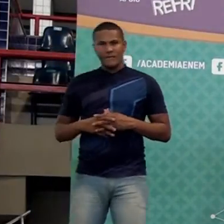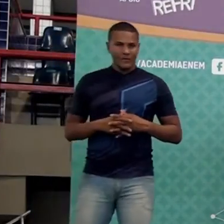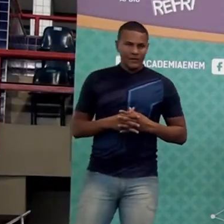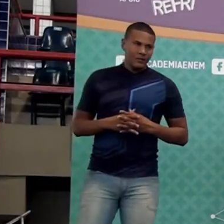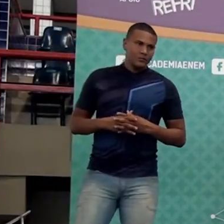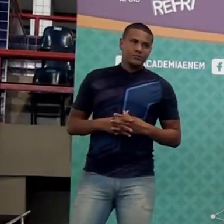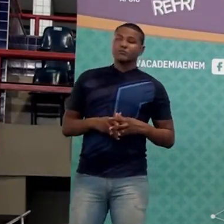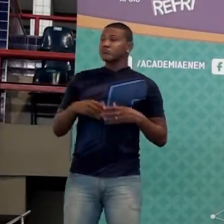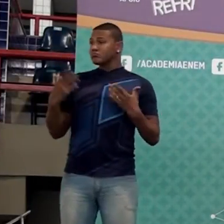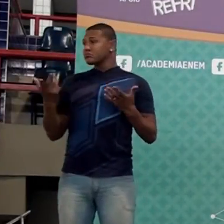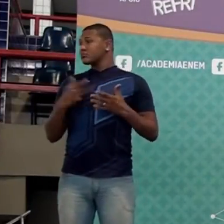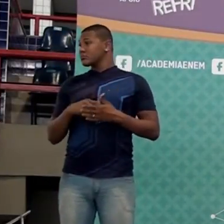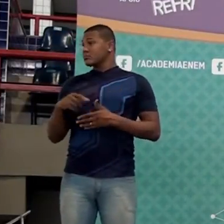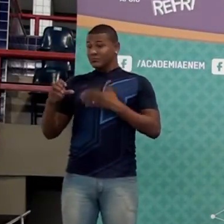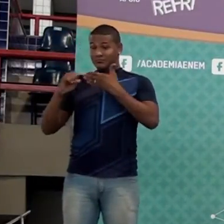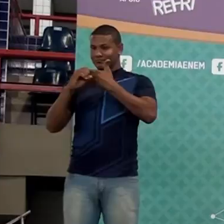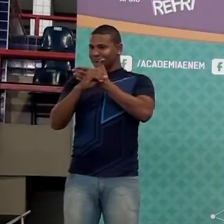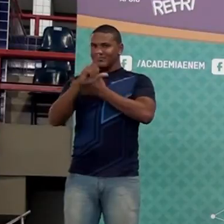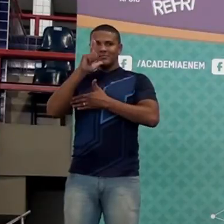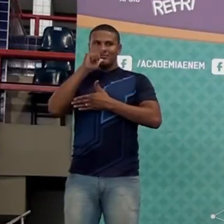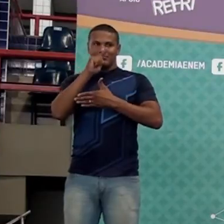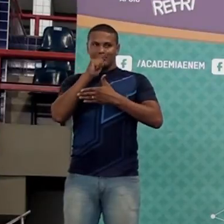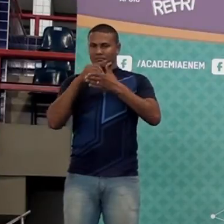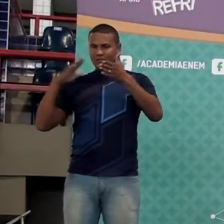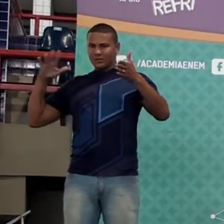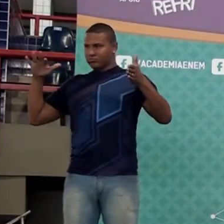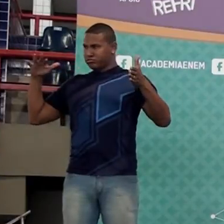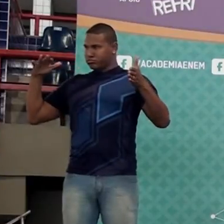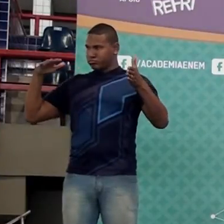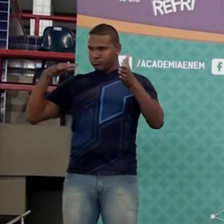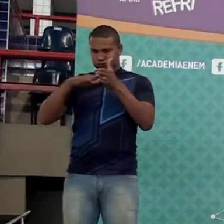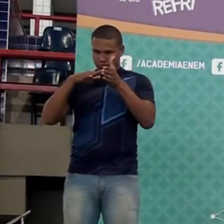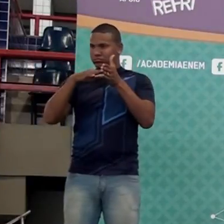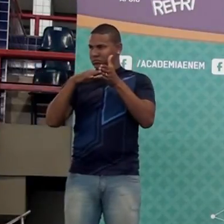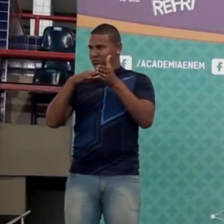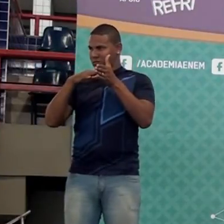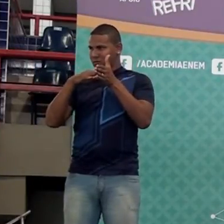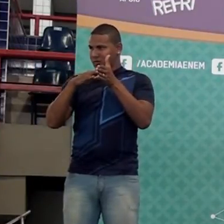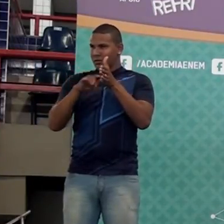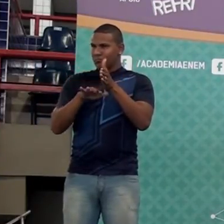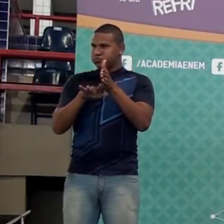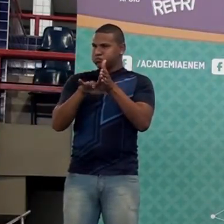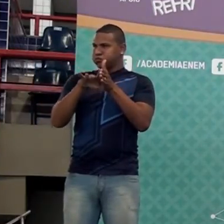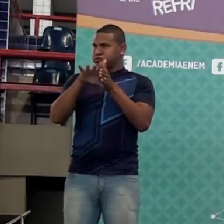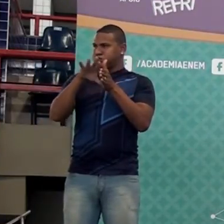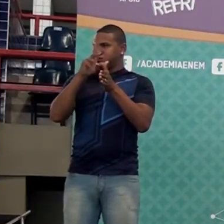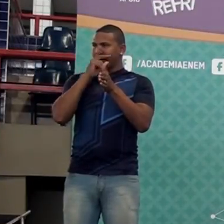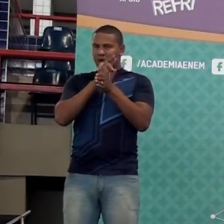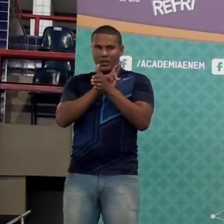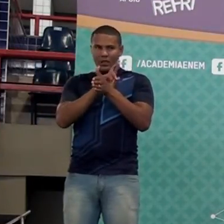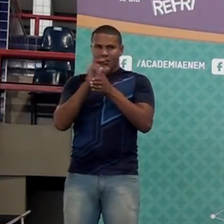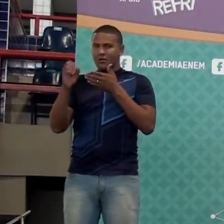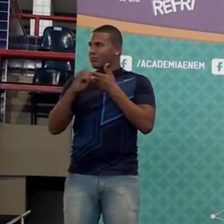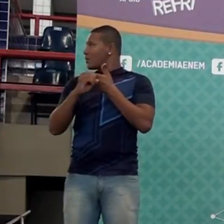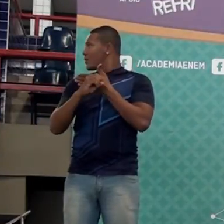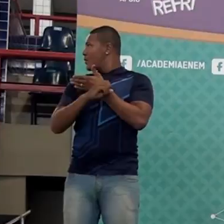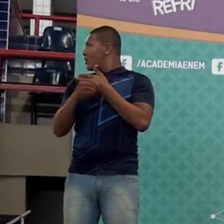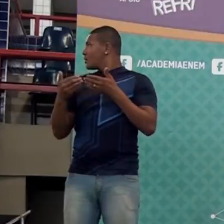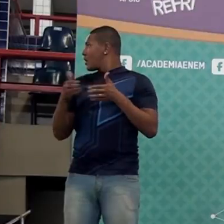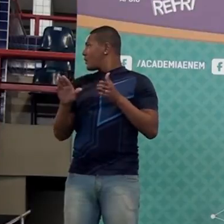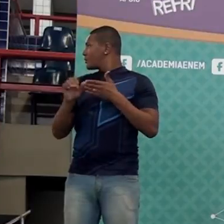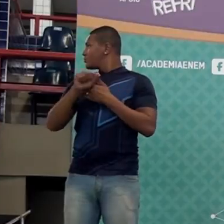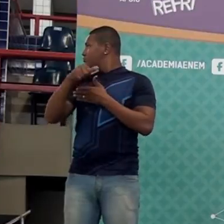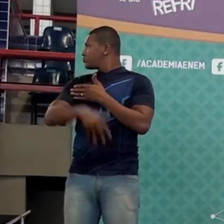água do rio é represada do jeito que a gente falou, né? E depois isso aí é transformado em energia elétrica. Olha aí, ó, né? Vixe, Maria, deixa eu voltar